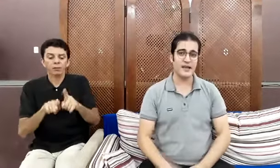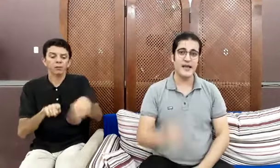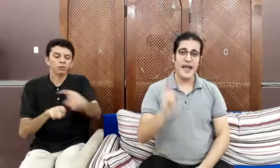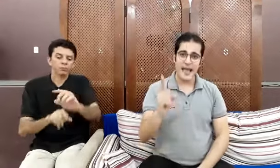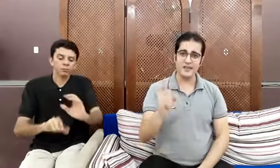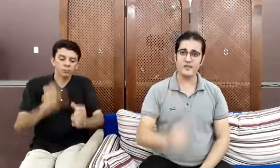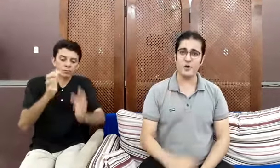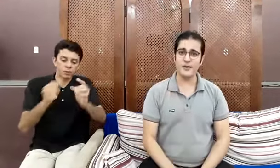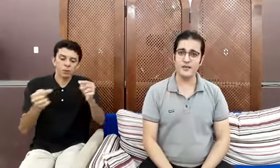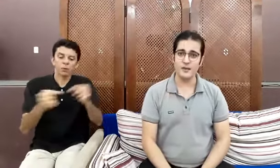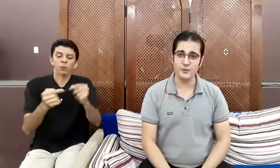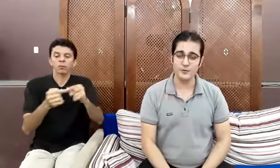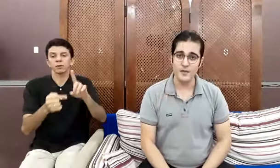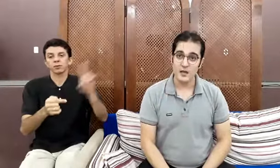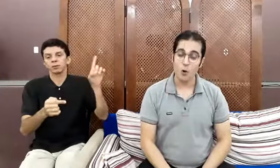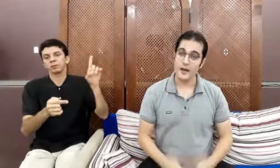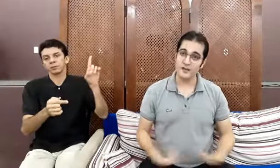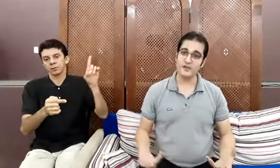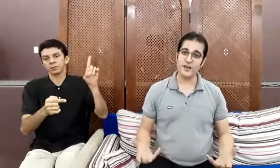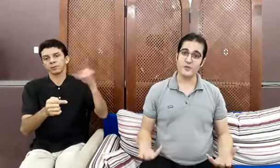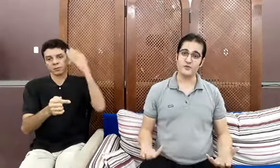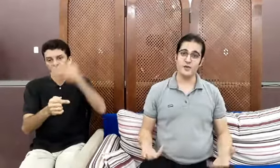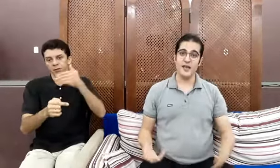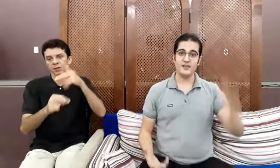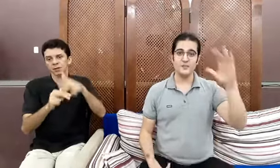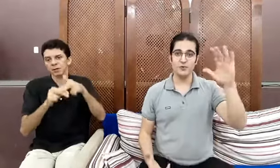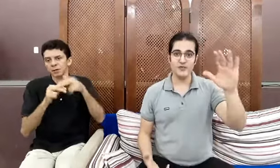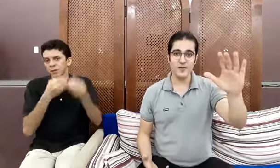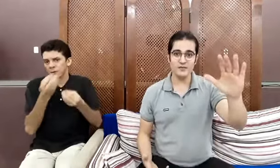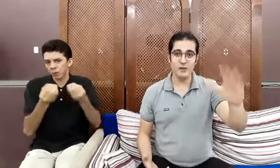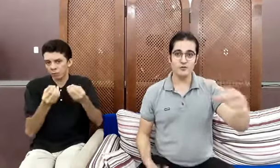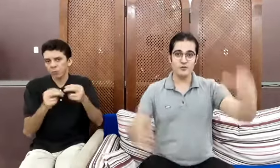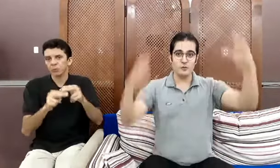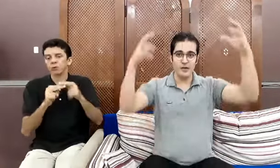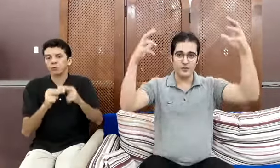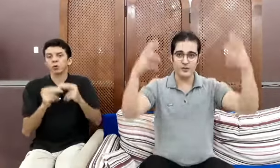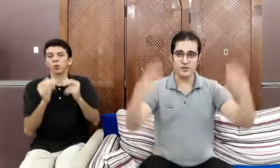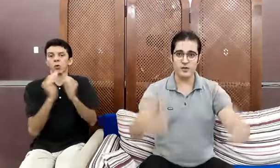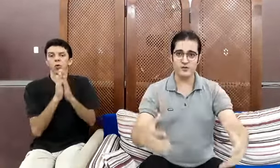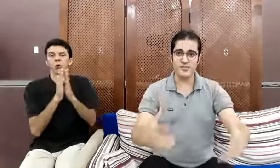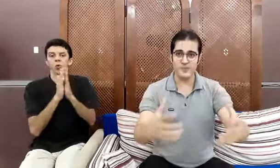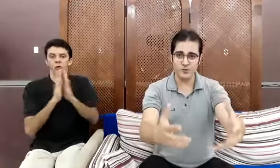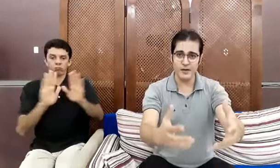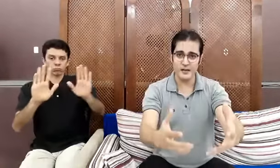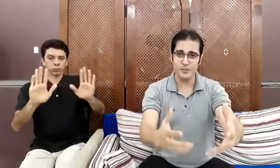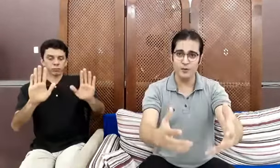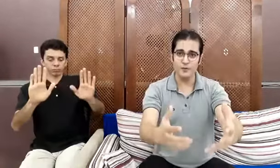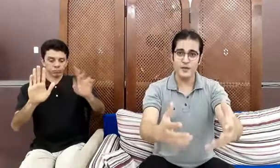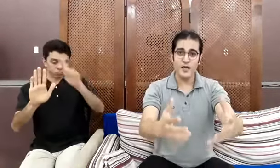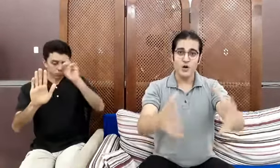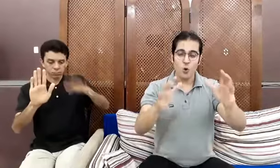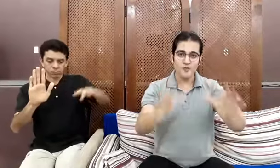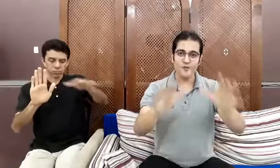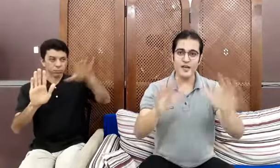Samaria era sim obra de Deus. Como é que eles fizeram isso? Eles impuseram as mãos, o Espírito Santo de Deus desceu sobre aquele